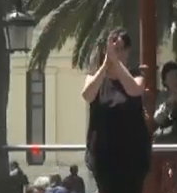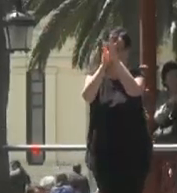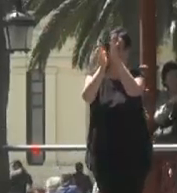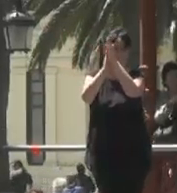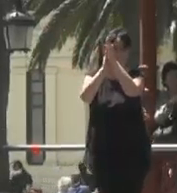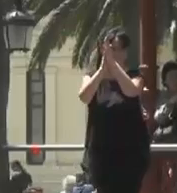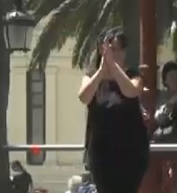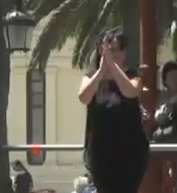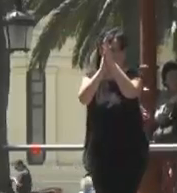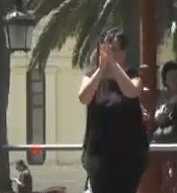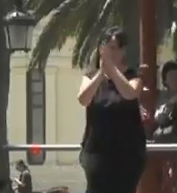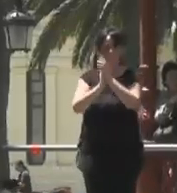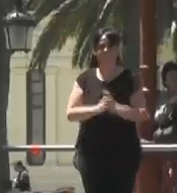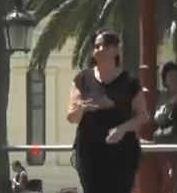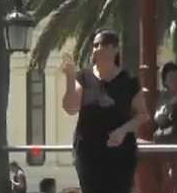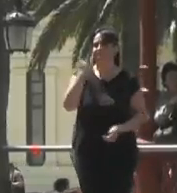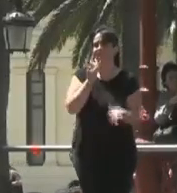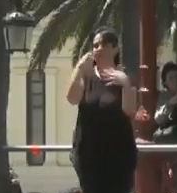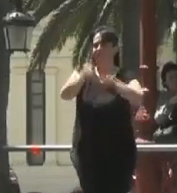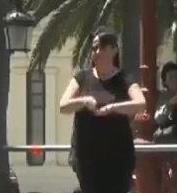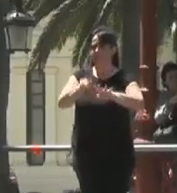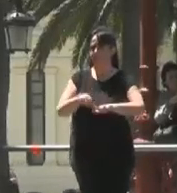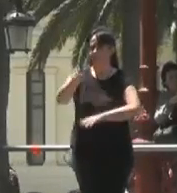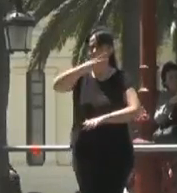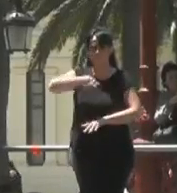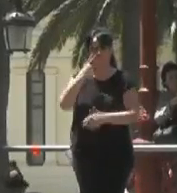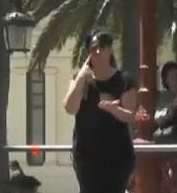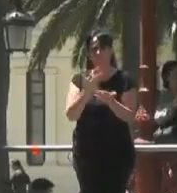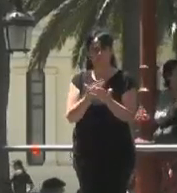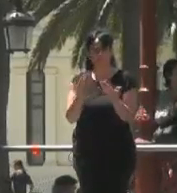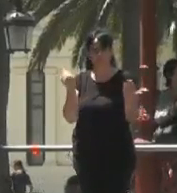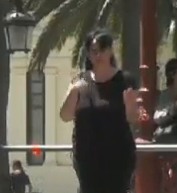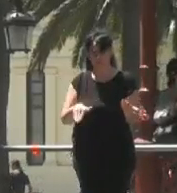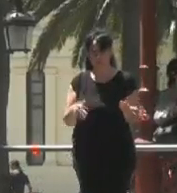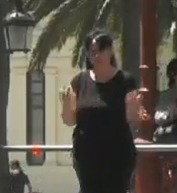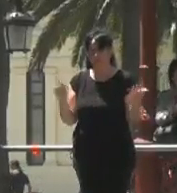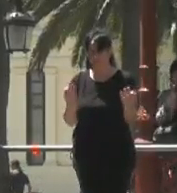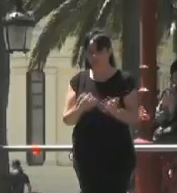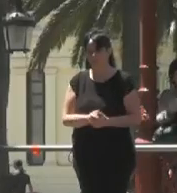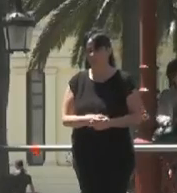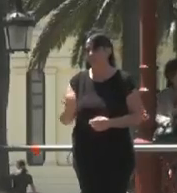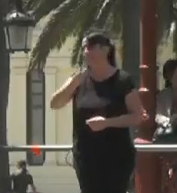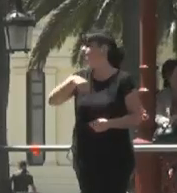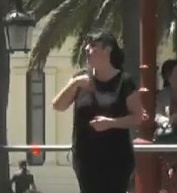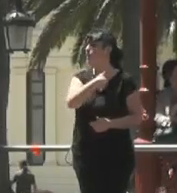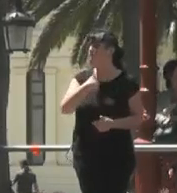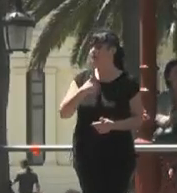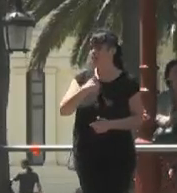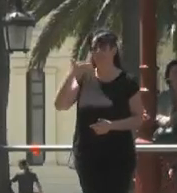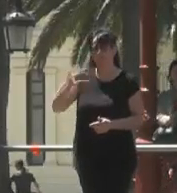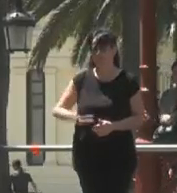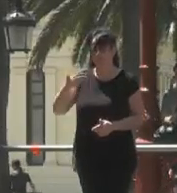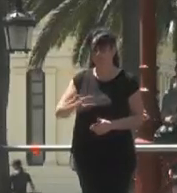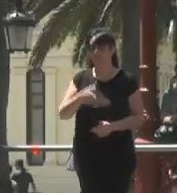Fai seis meses tivemos, creo que demostramos un papel magnífico, era un